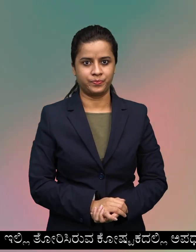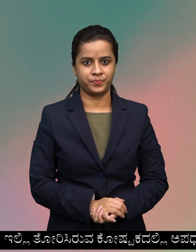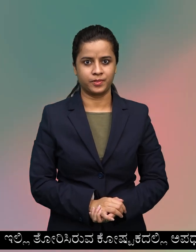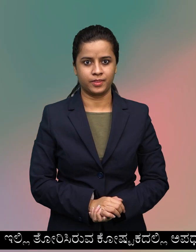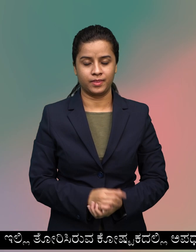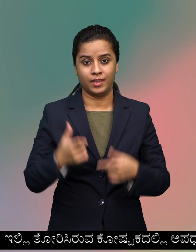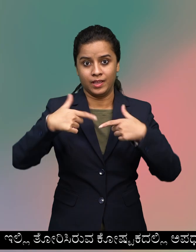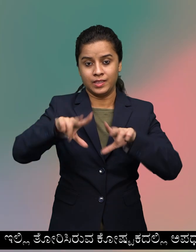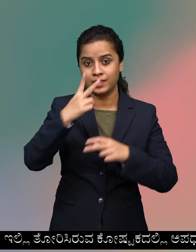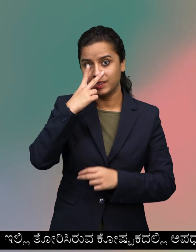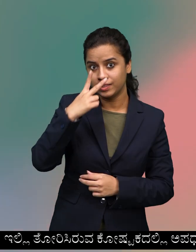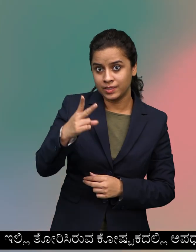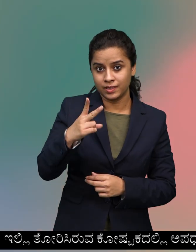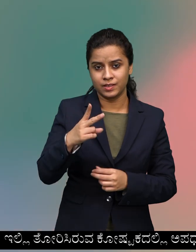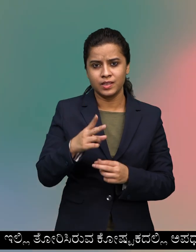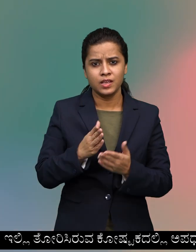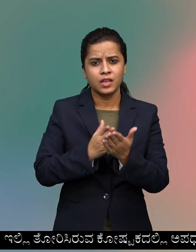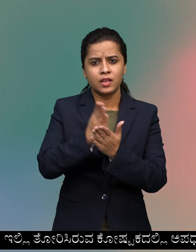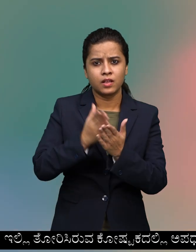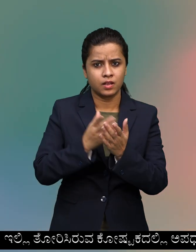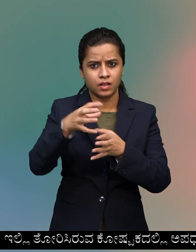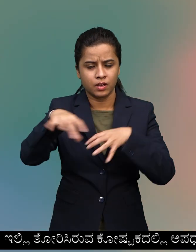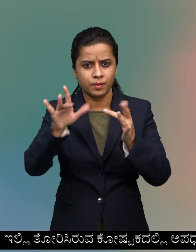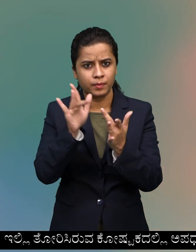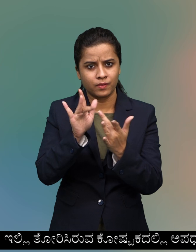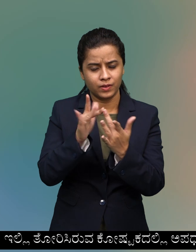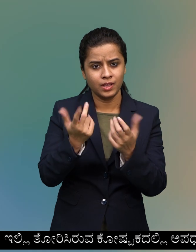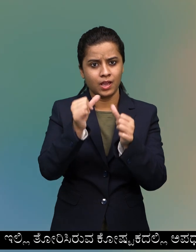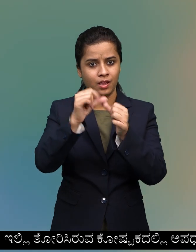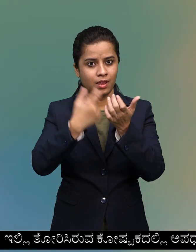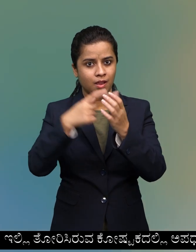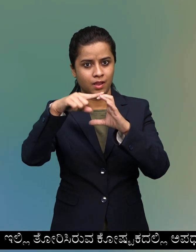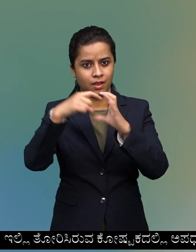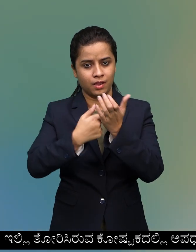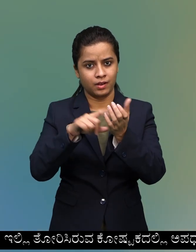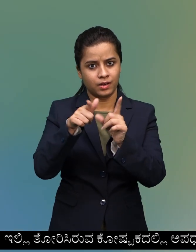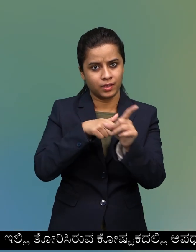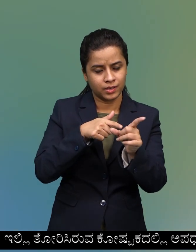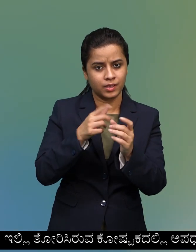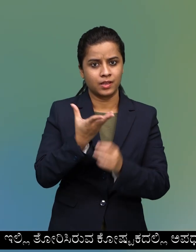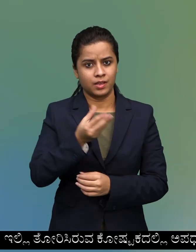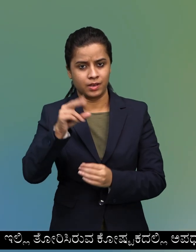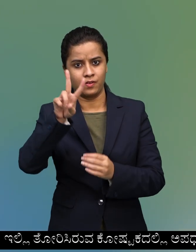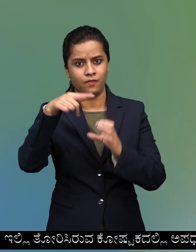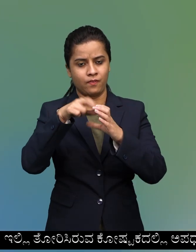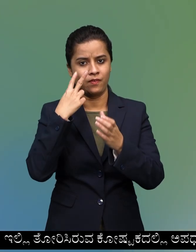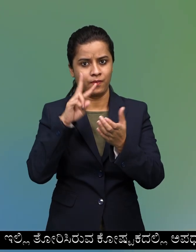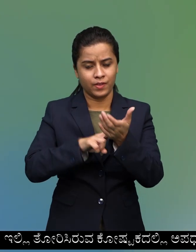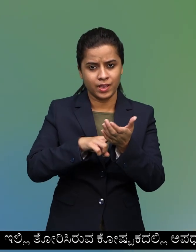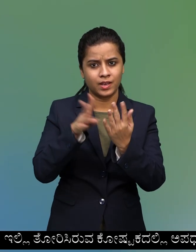ಇಲ್ಲಿ ತೋರಿಸುವ ಕೋಷ್ಟಕದಲ್ಲಿ ಅಪಧಮನಿ ಮತ್ತು ಅಭಿಧಮನಿ ನಡುವಿನ ವ್ಯತ್ಯಾಸವನ್ನು ನೋಡೋಣ.